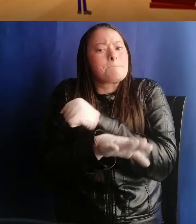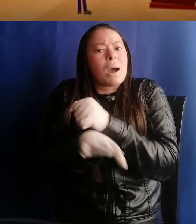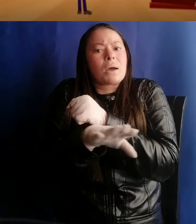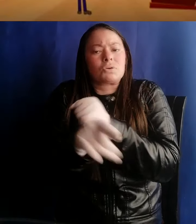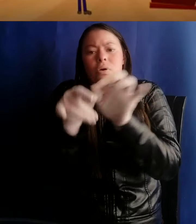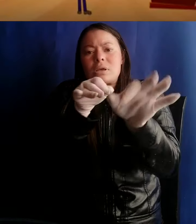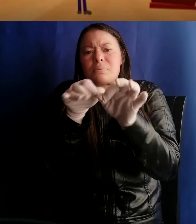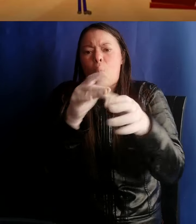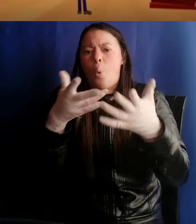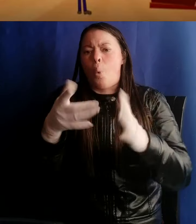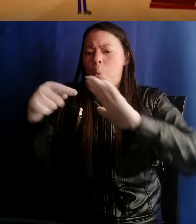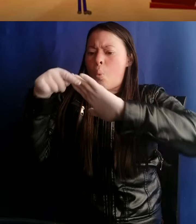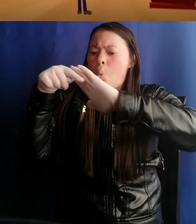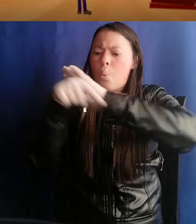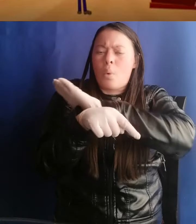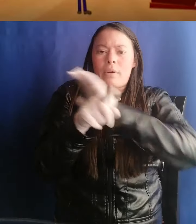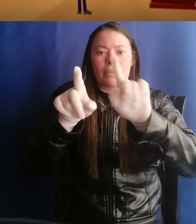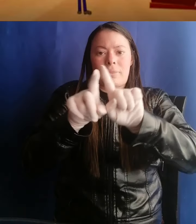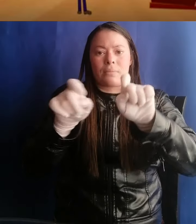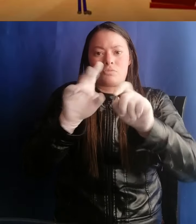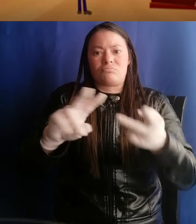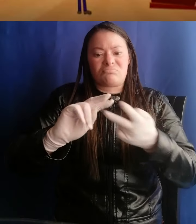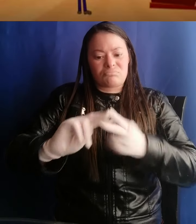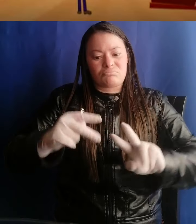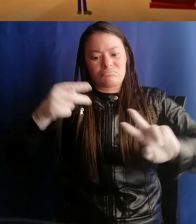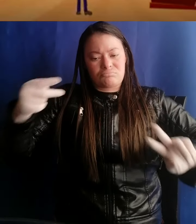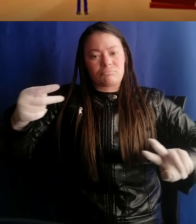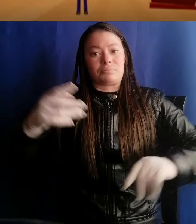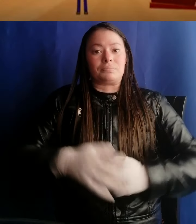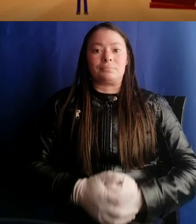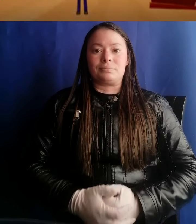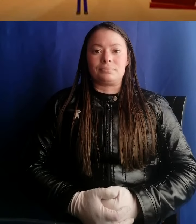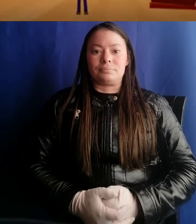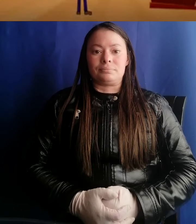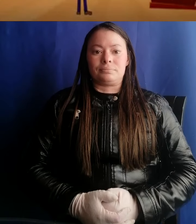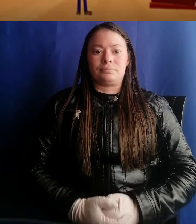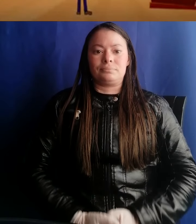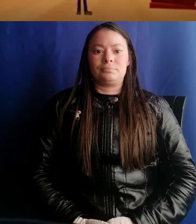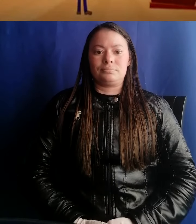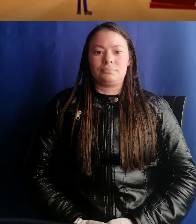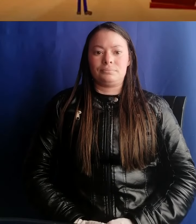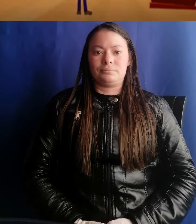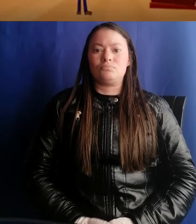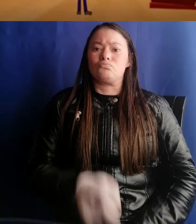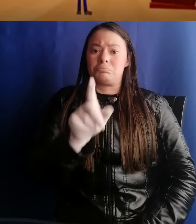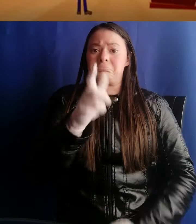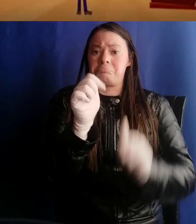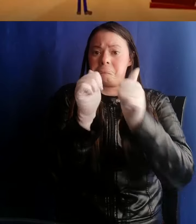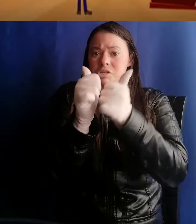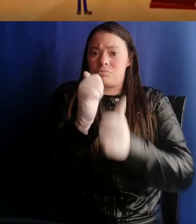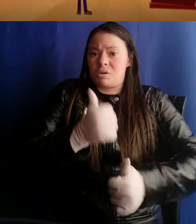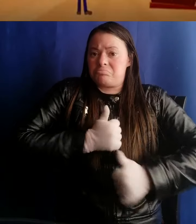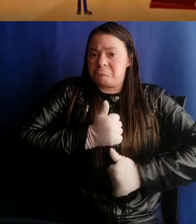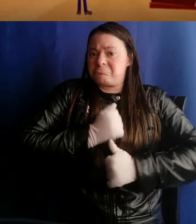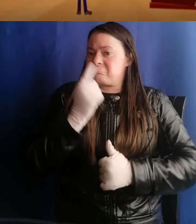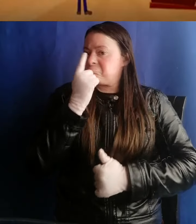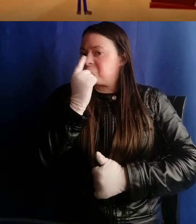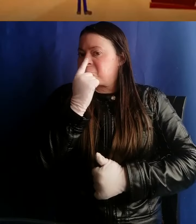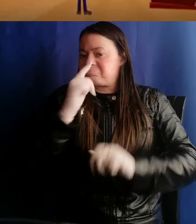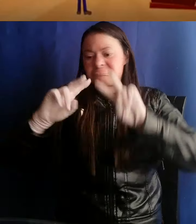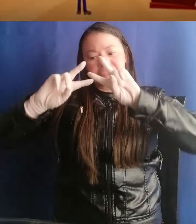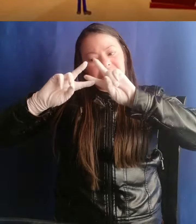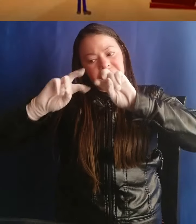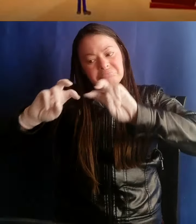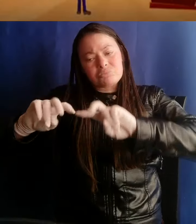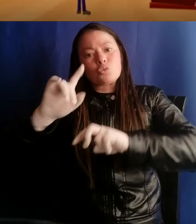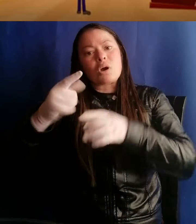lo necesites. Mi exposición ha sido general y básica. Para profundizar y abarcar más detalles se requiere tu participación.